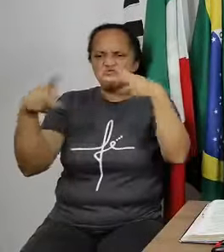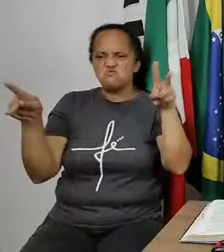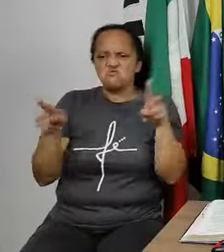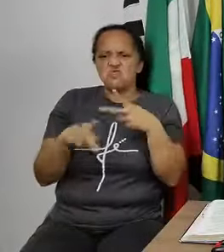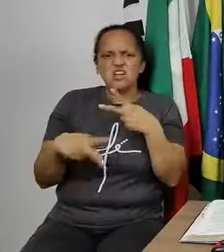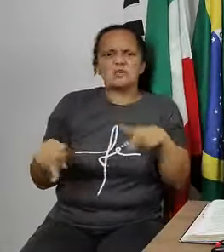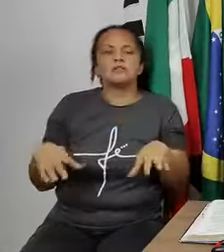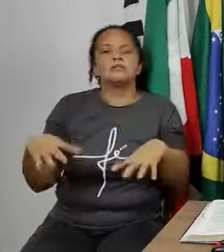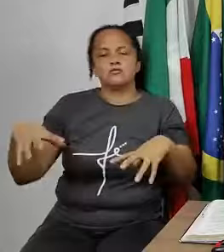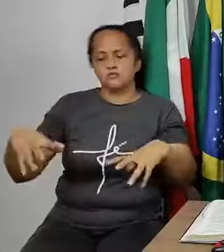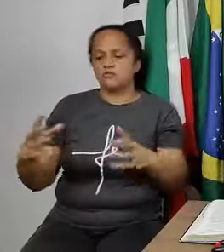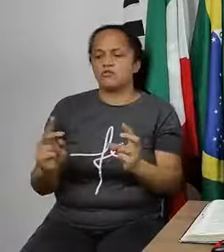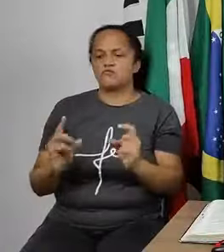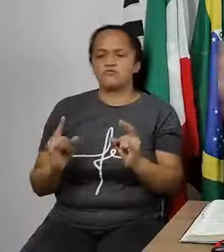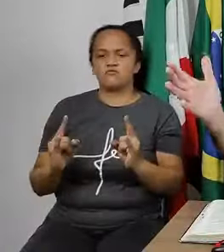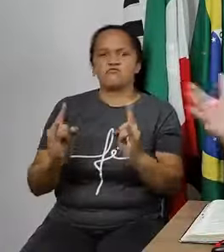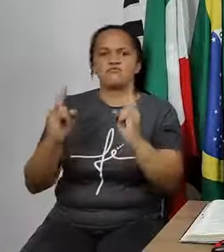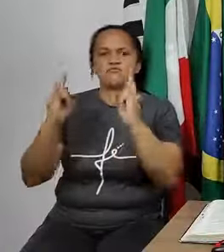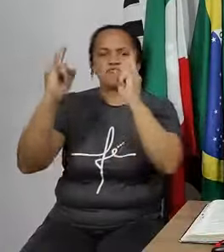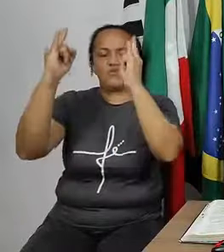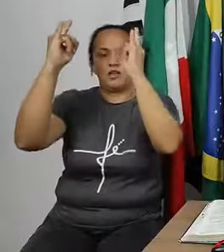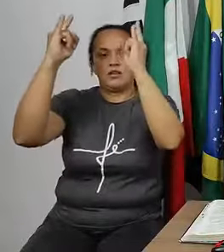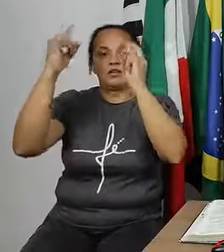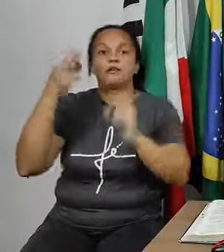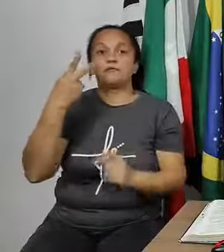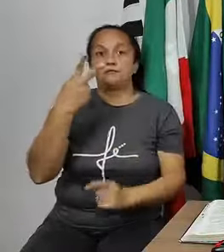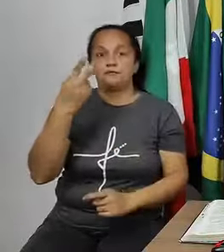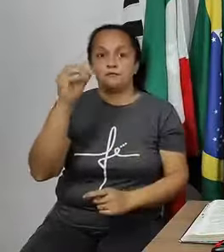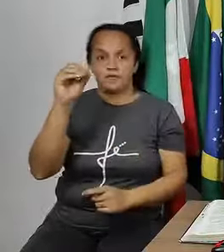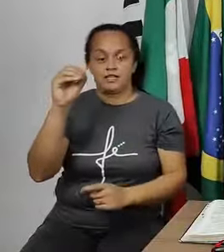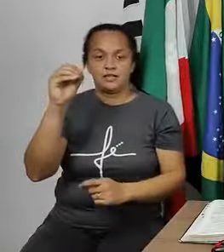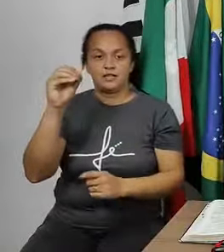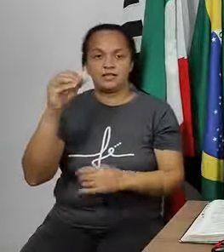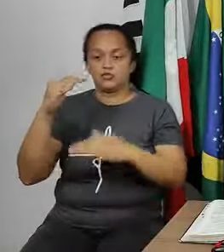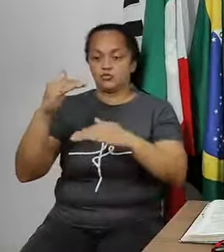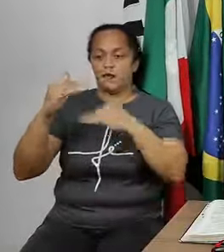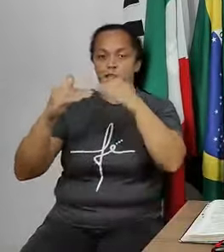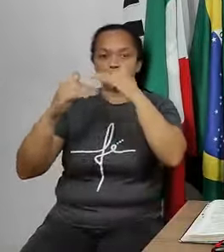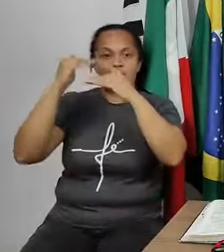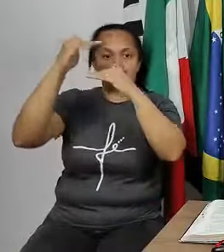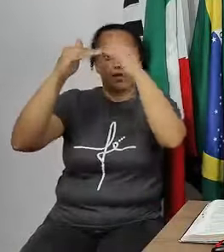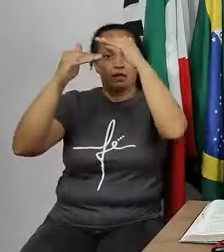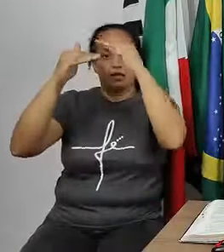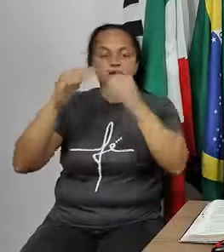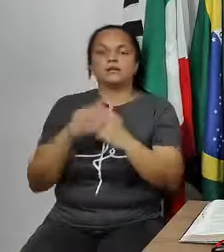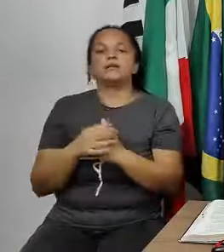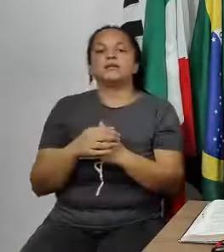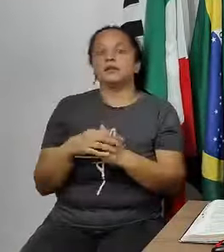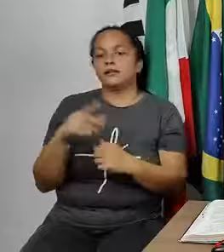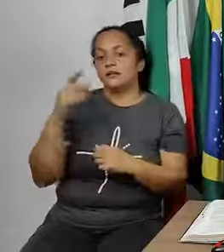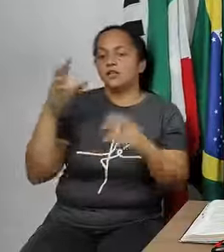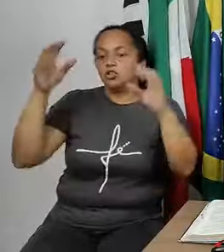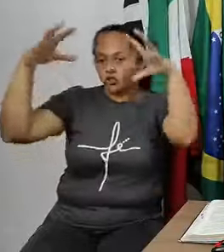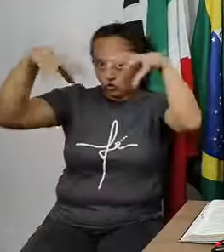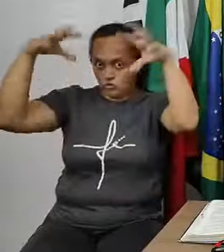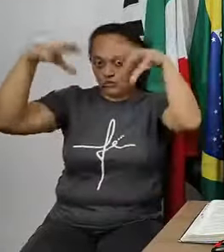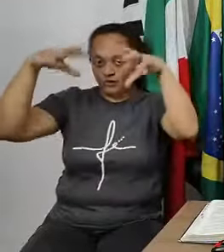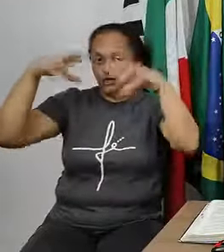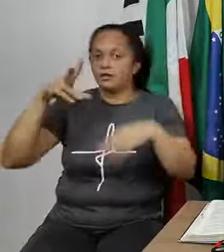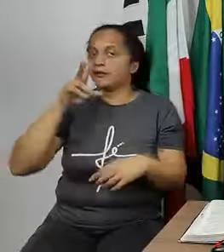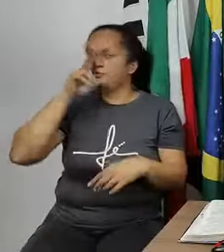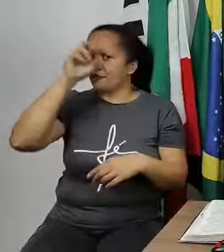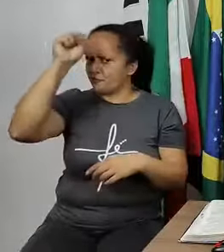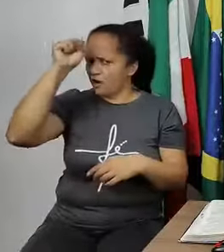altura. Quantas tempestades não bate ali? E o prédio está ali inabalável. Por quê? Porque